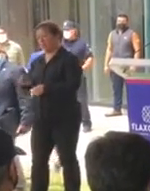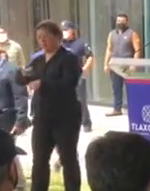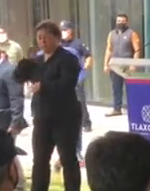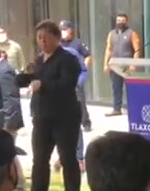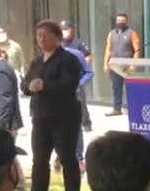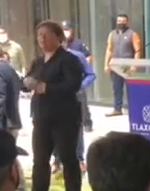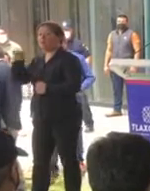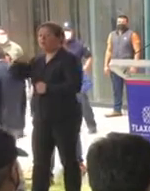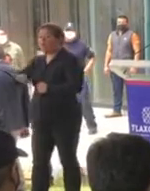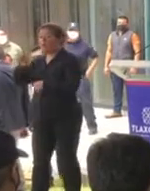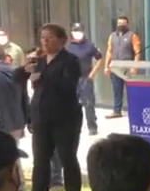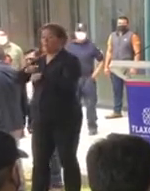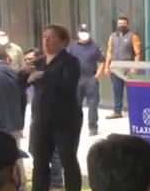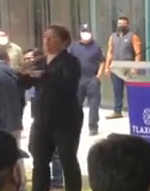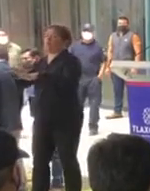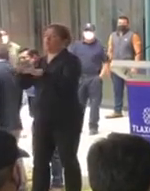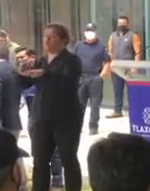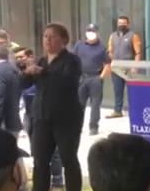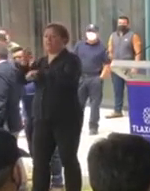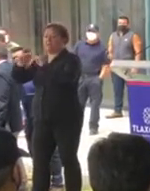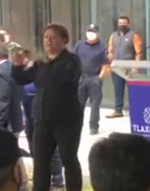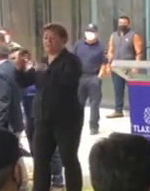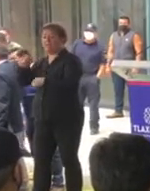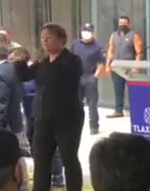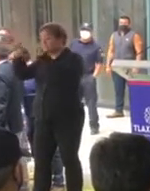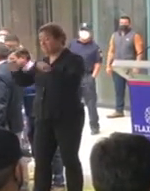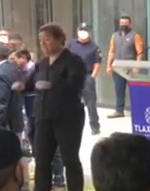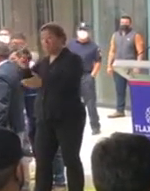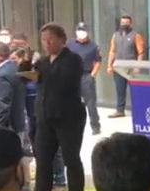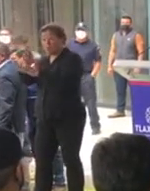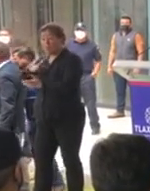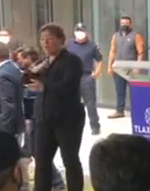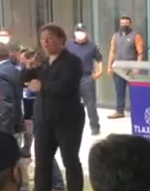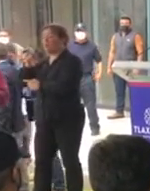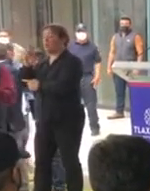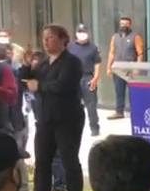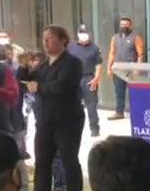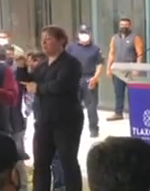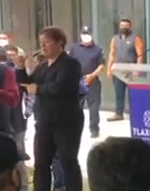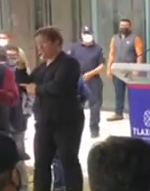es un sistema que solamente lo tiene la